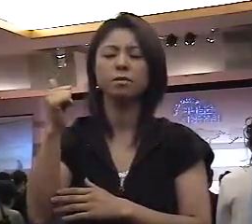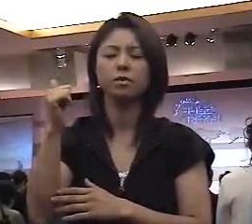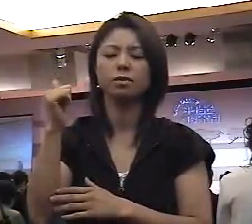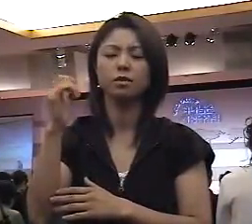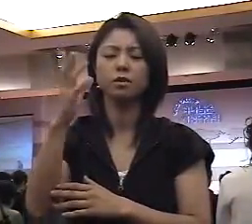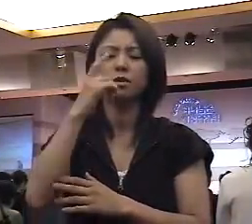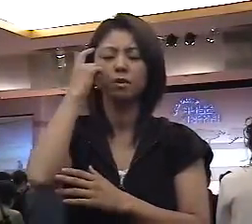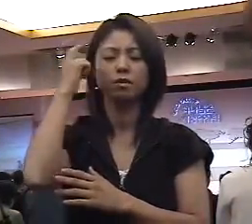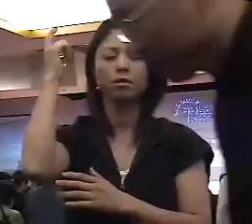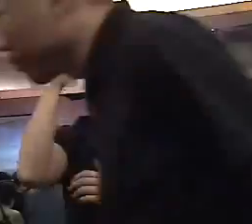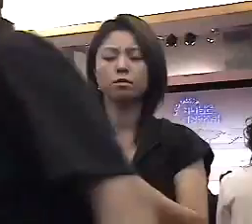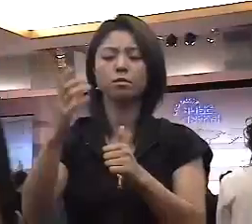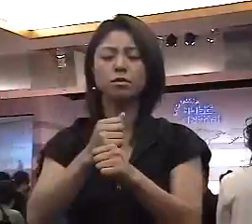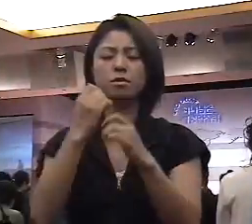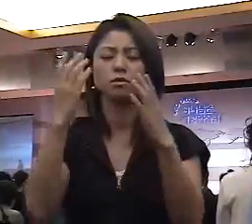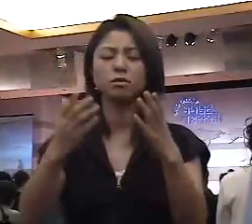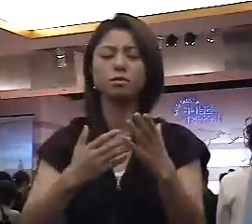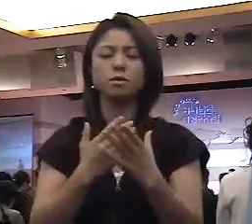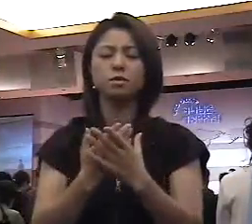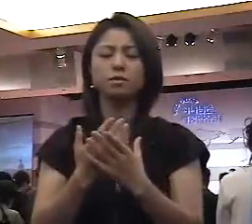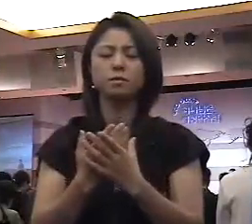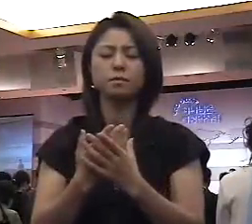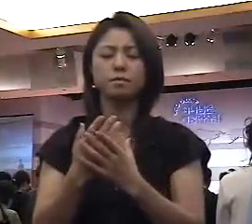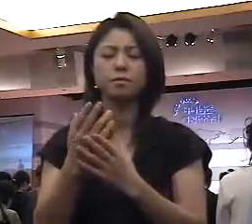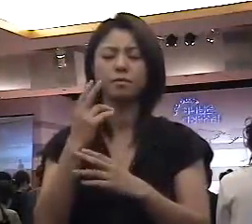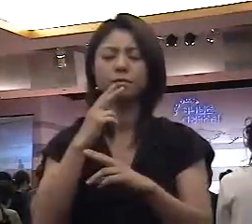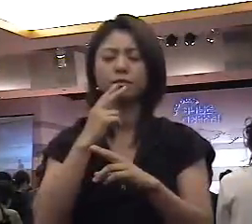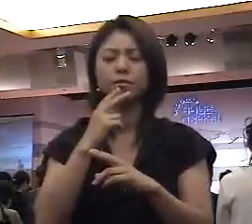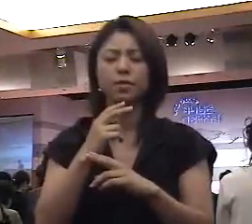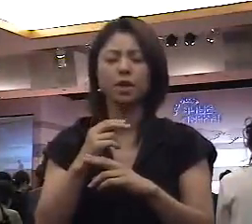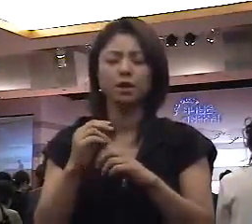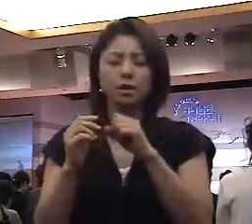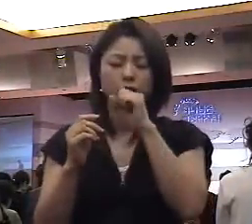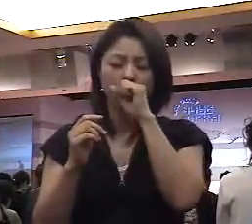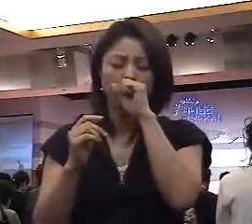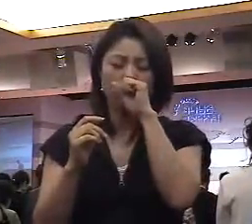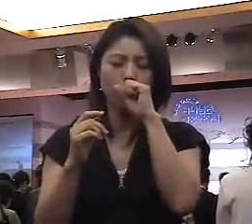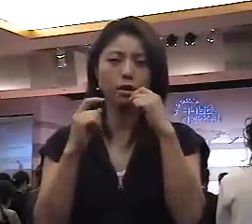목사님의 말씀에 기름 부어 주시옵소서. 함께 기도드리겠습니다.